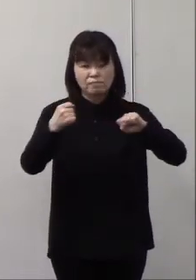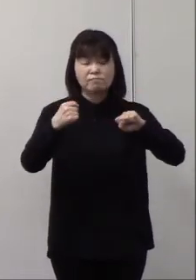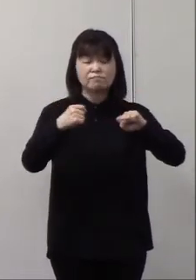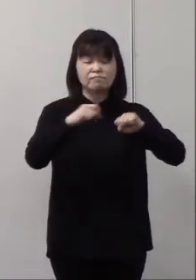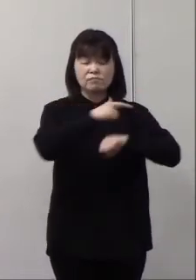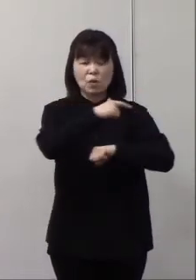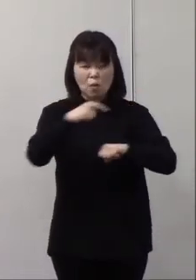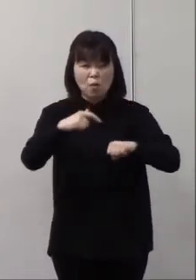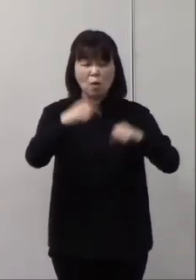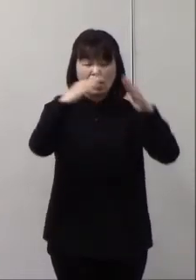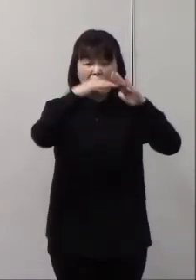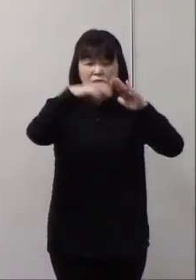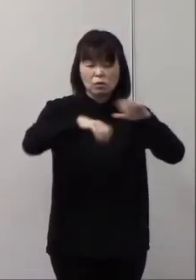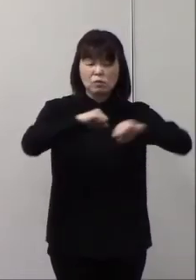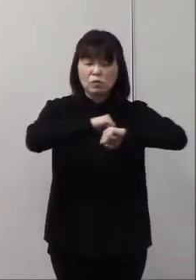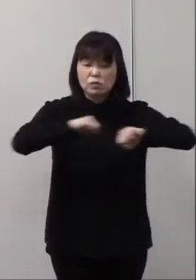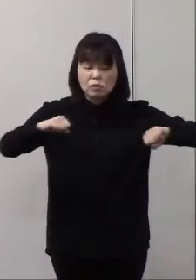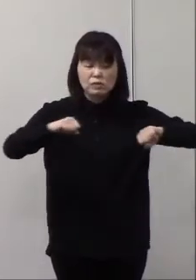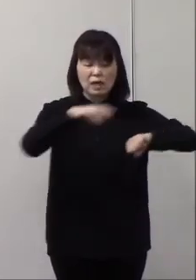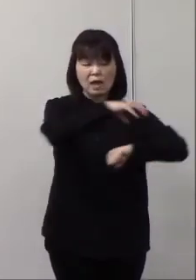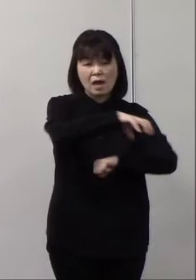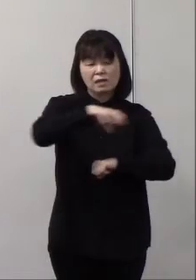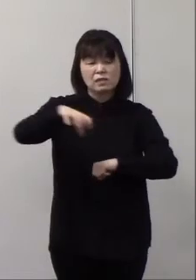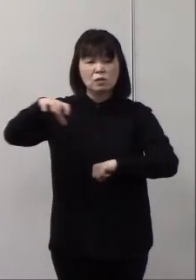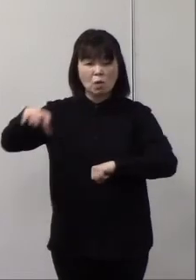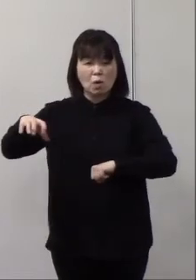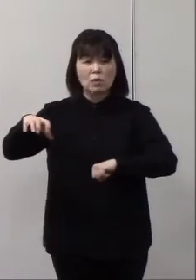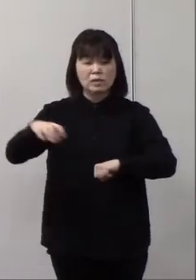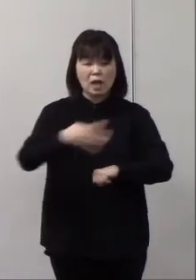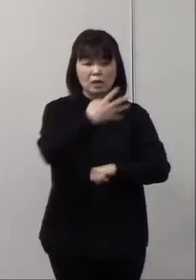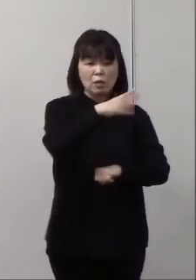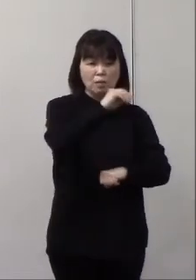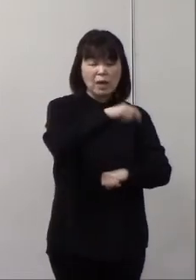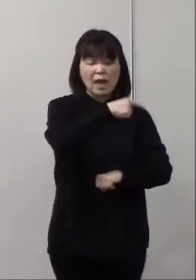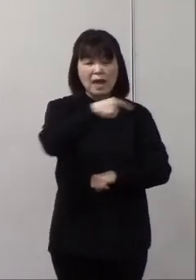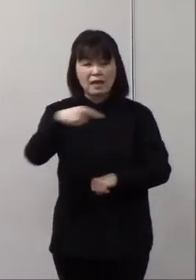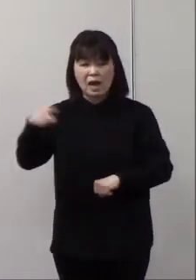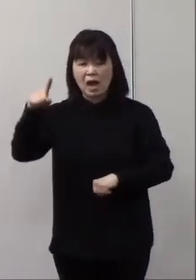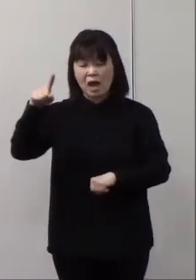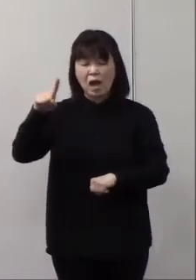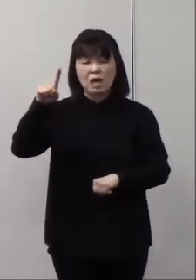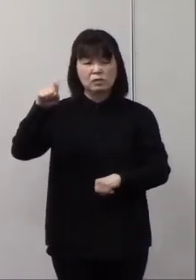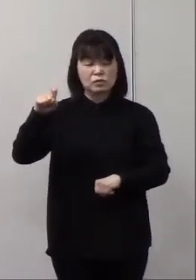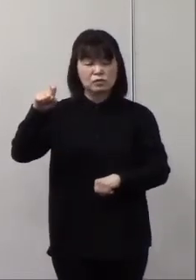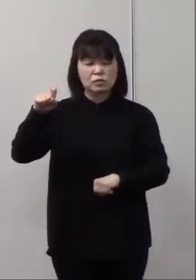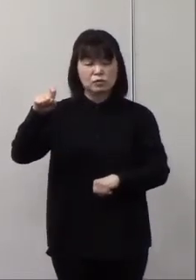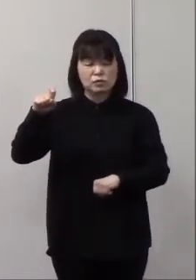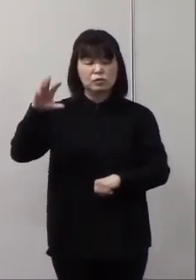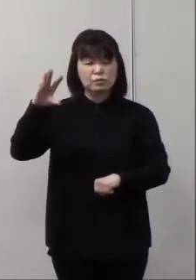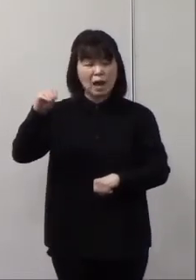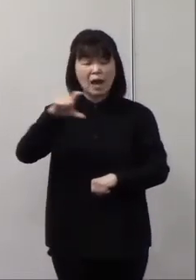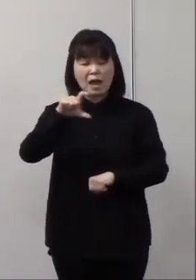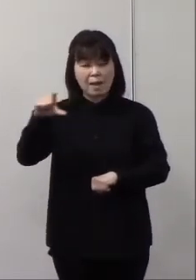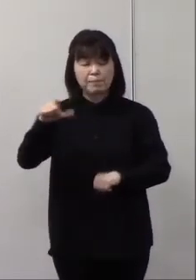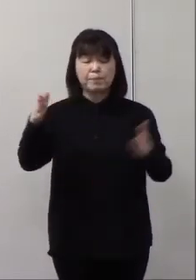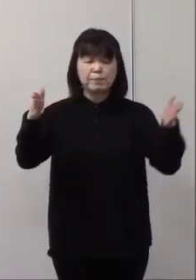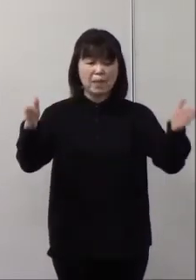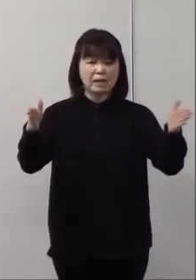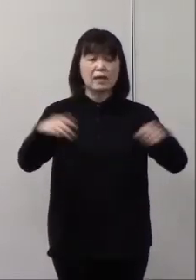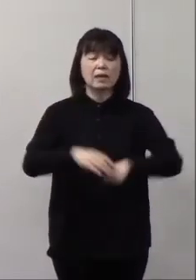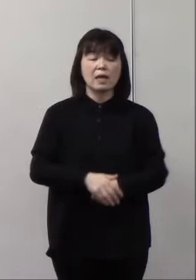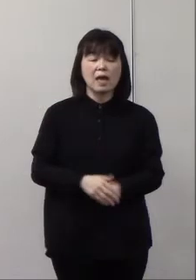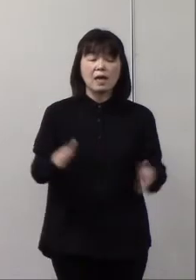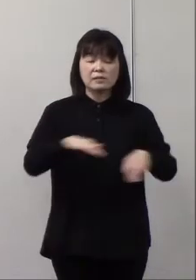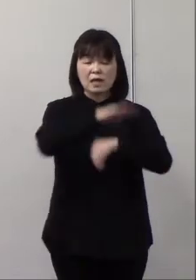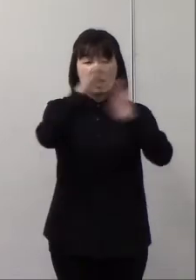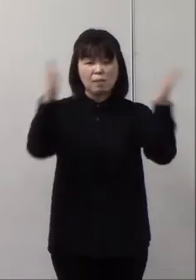4万円から16万円までの、まあ、4段階に分けております。総額では、500万